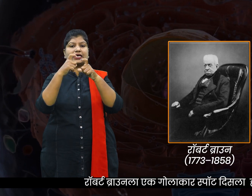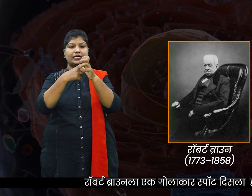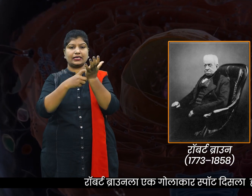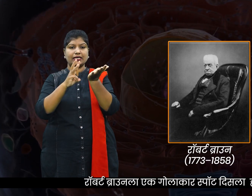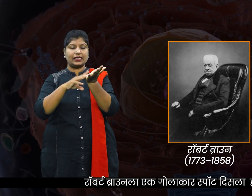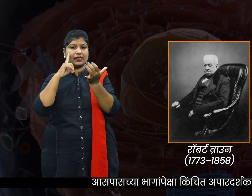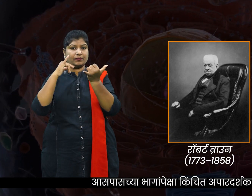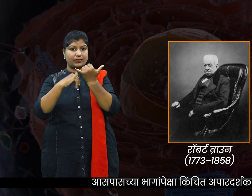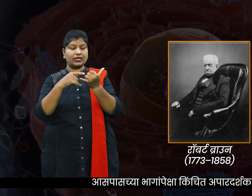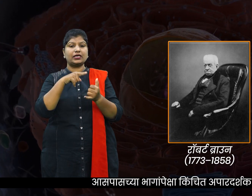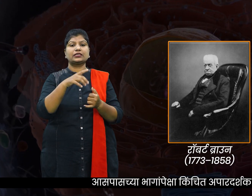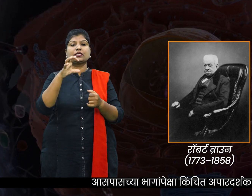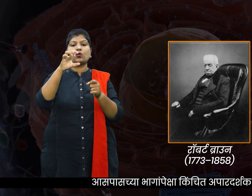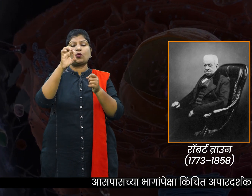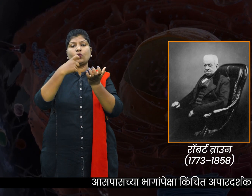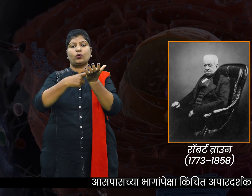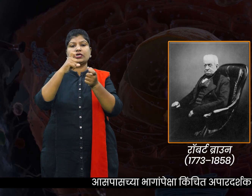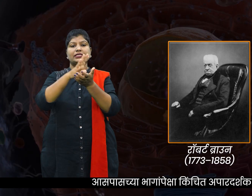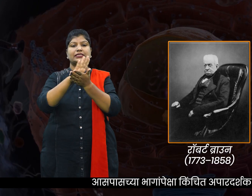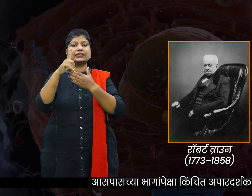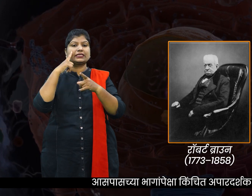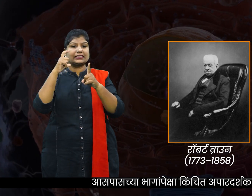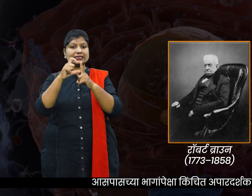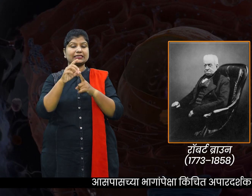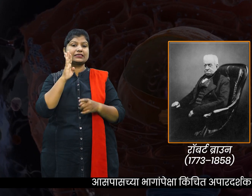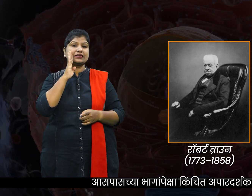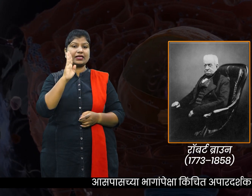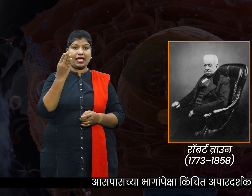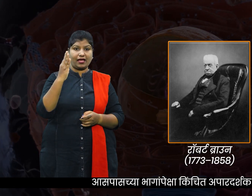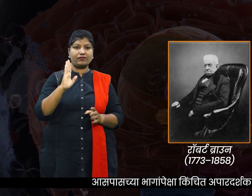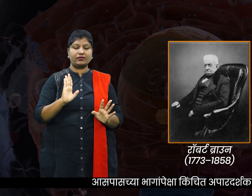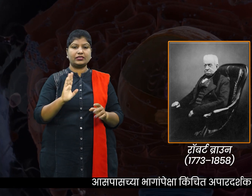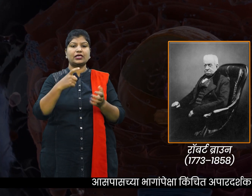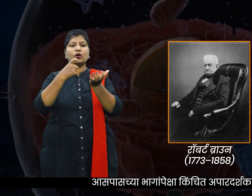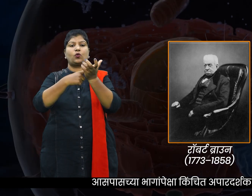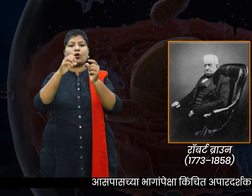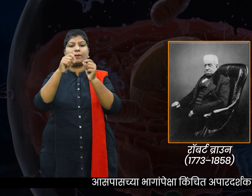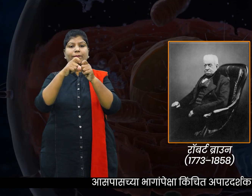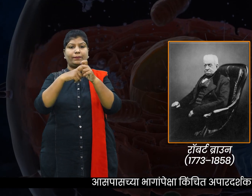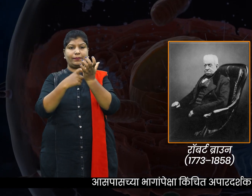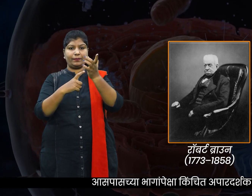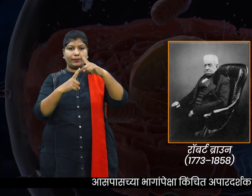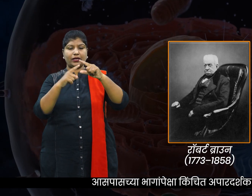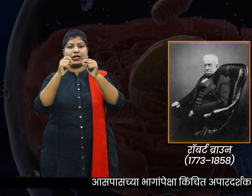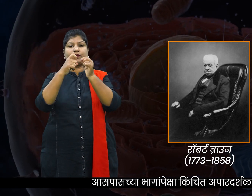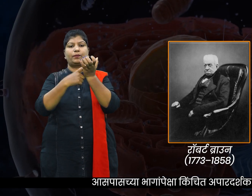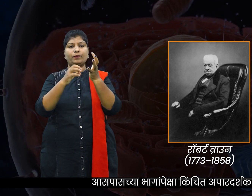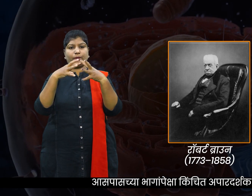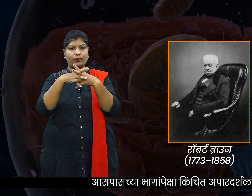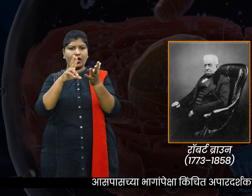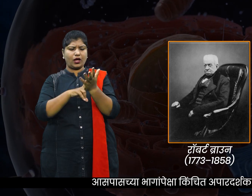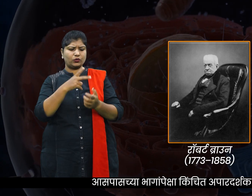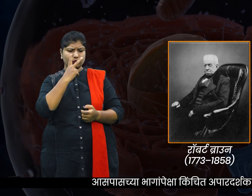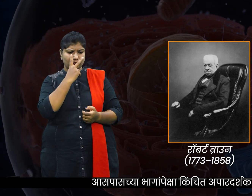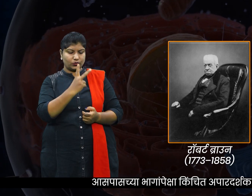स्पॉट दिसला होता जो आसपासच्या भागांपेक्षा किंचित अपारदर्शक होता.